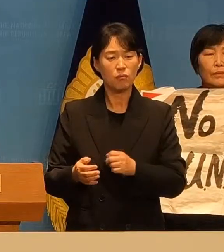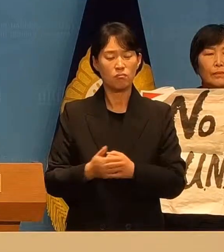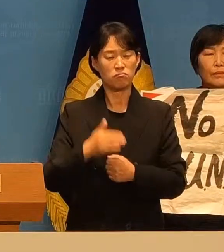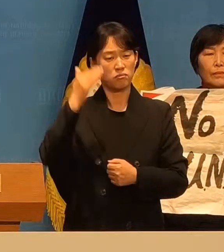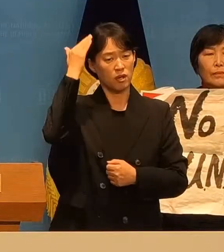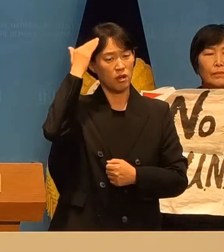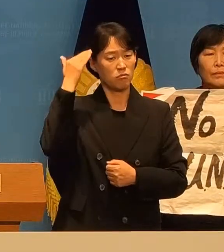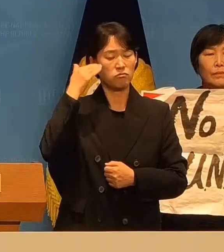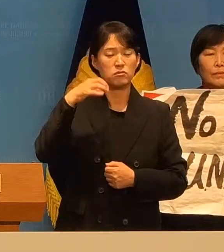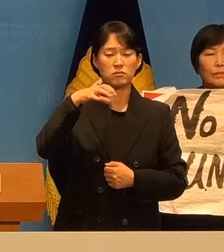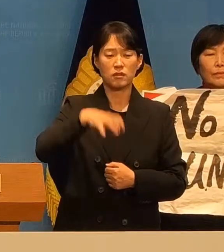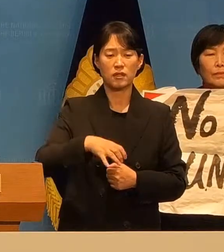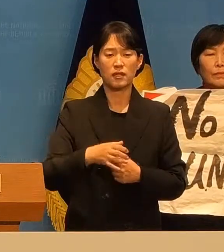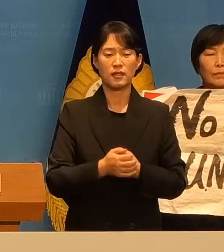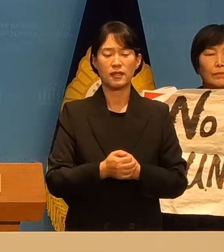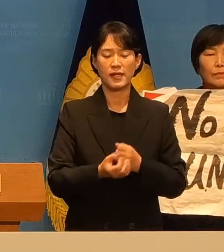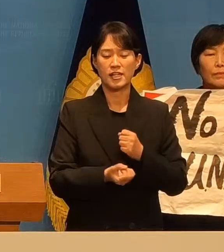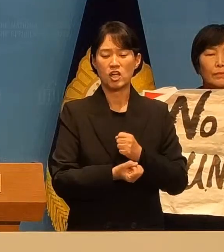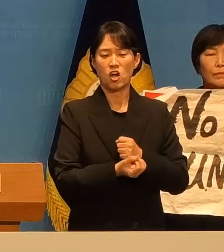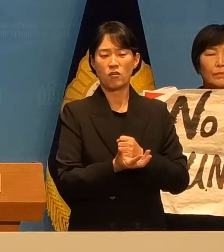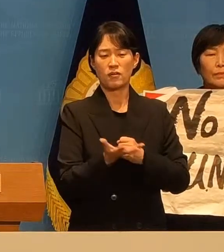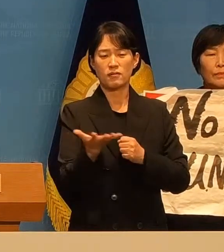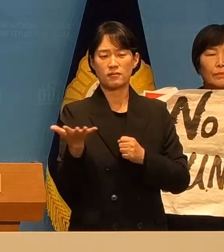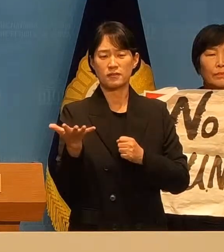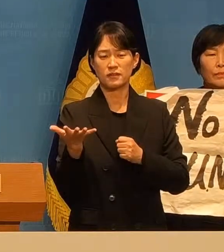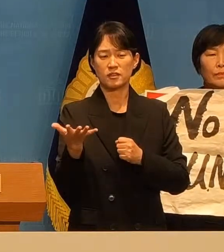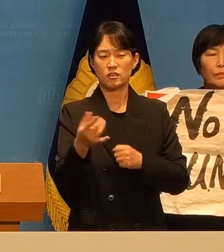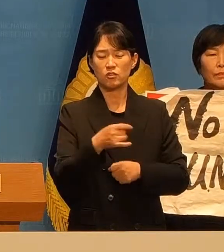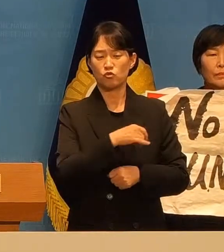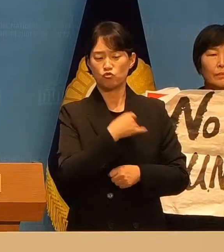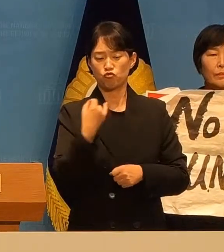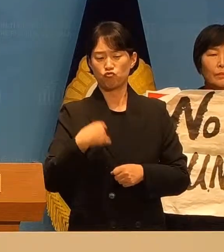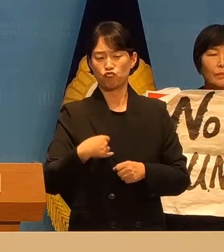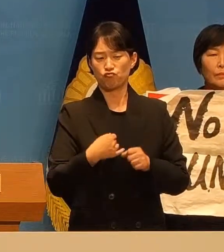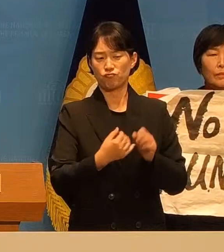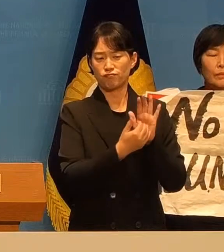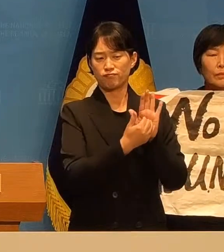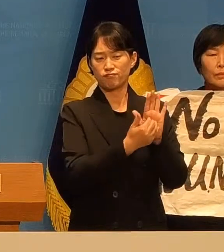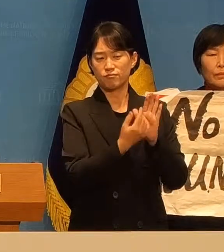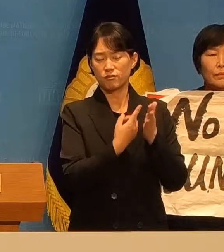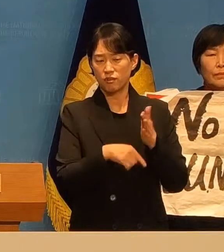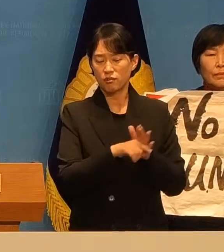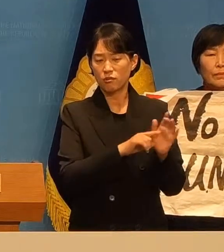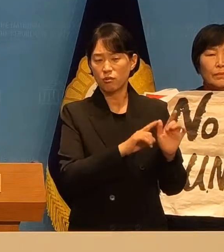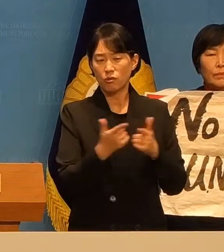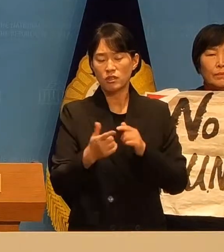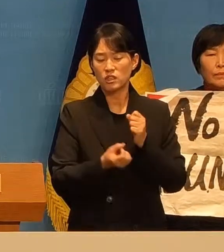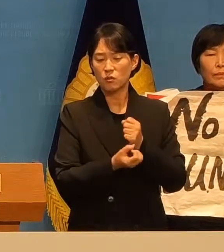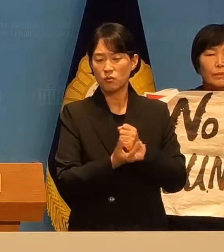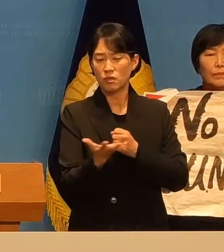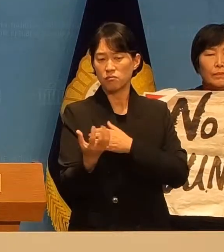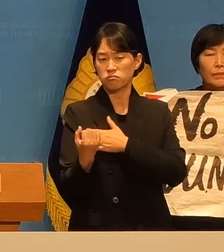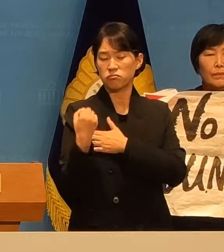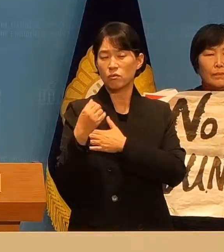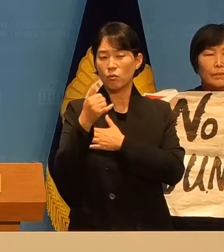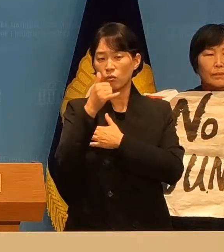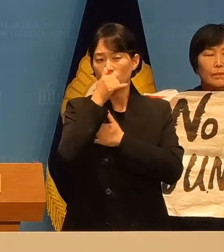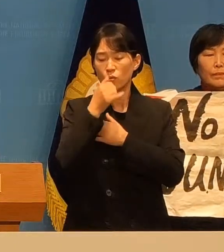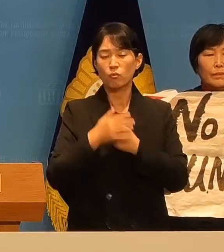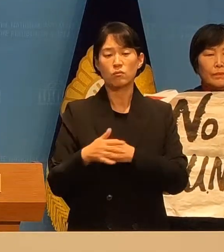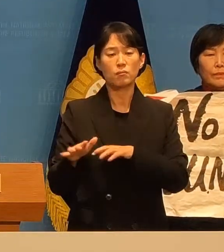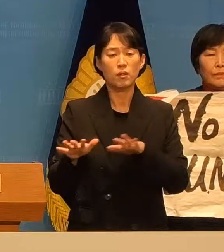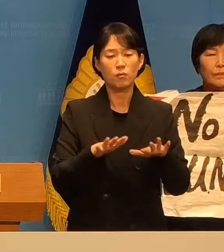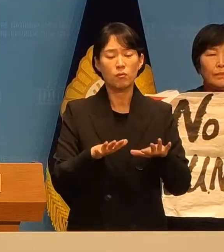한국의 영향력을, 대중국 견제를 위해서 여러 가지로 영향력을 행사하고 바로 우리